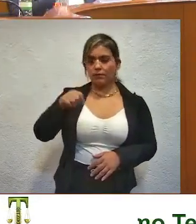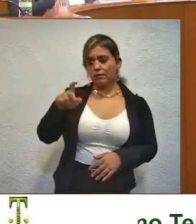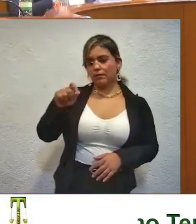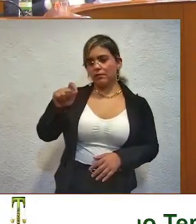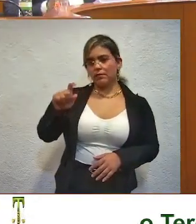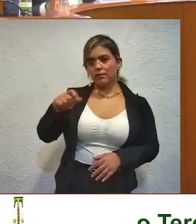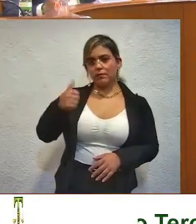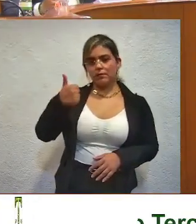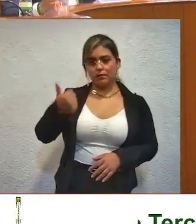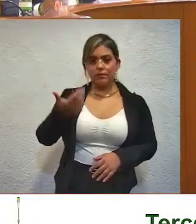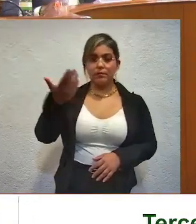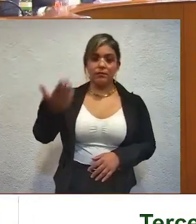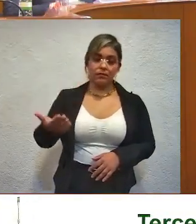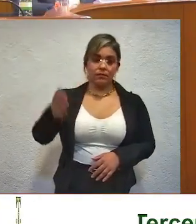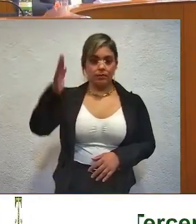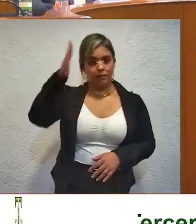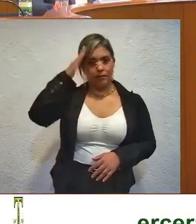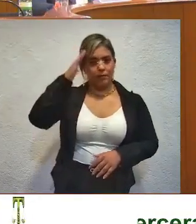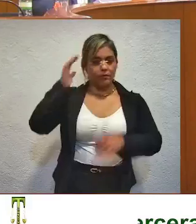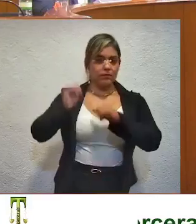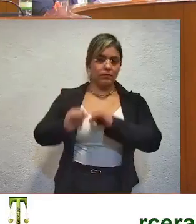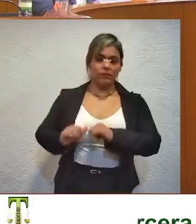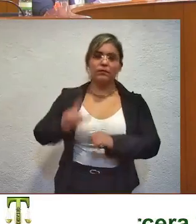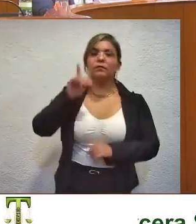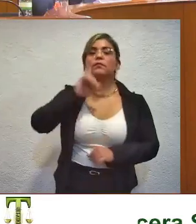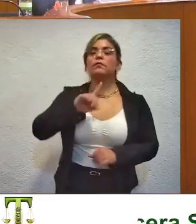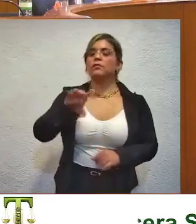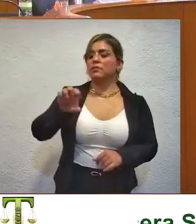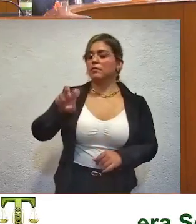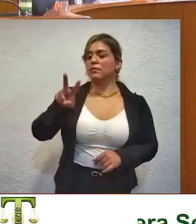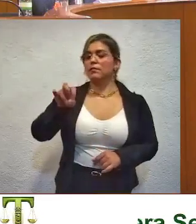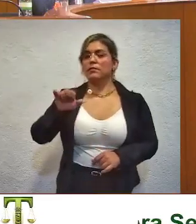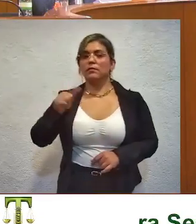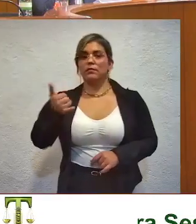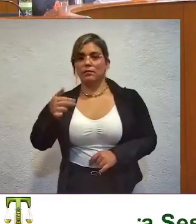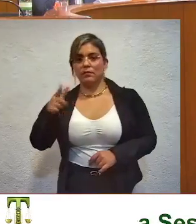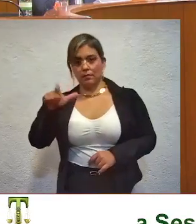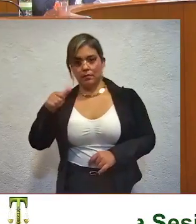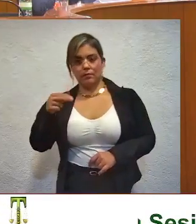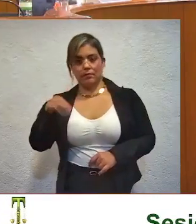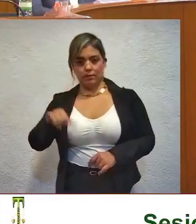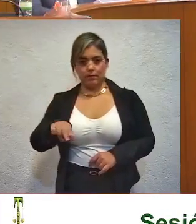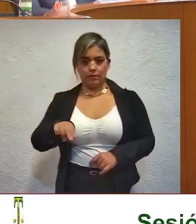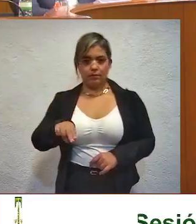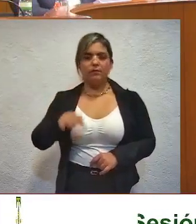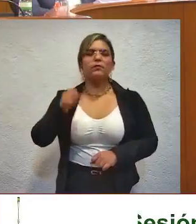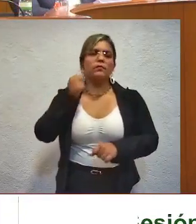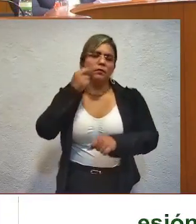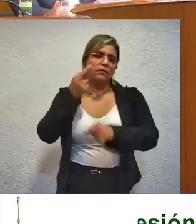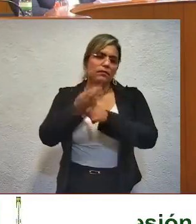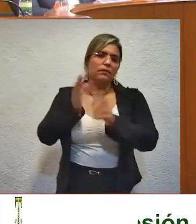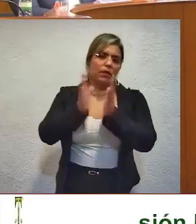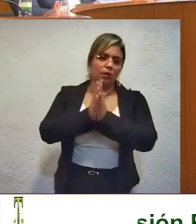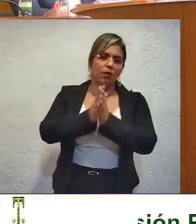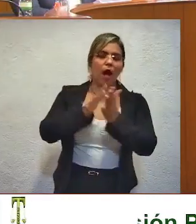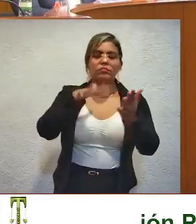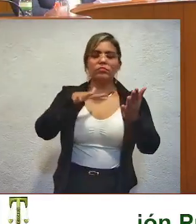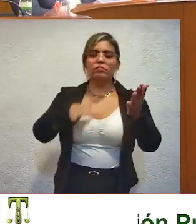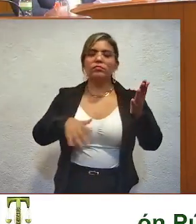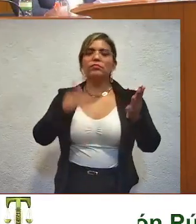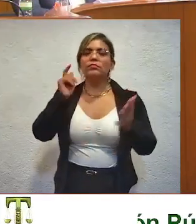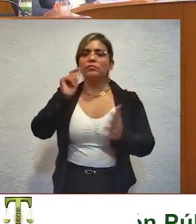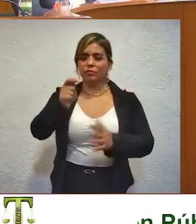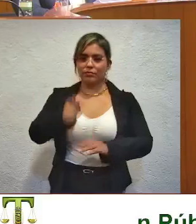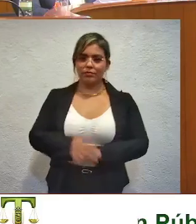09/2026, el cual fue turnado a la ponencia de la magistrada Evelyn Rodríguez Sinol. Por lo tanto, le solicito, secretario general, nos apoye con la